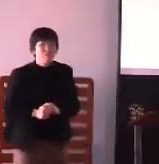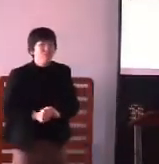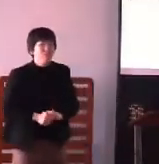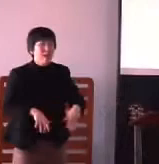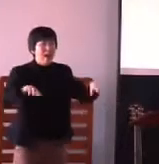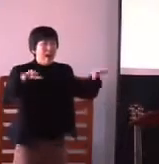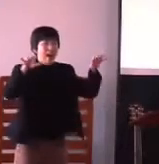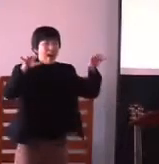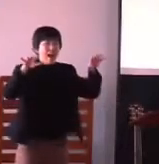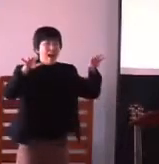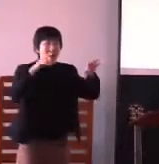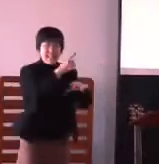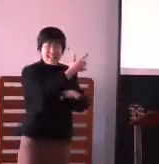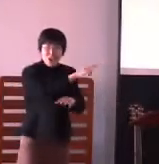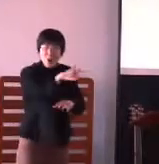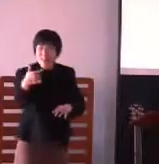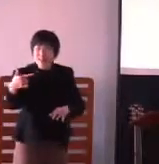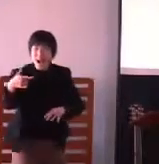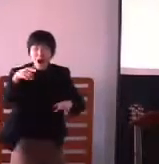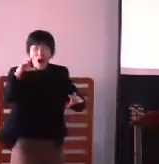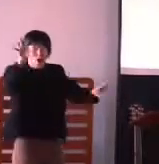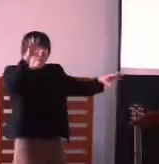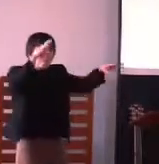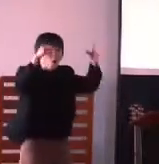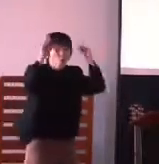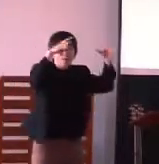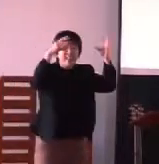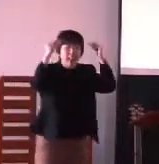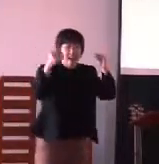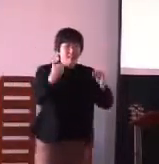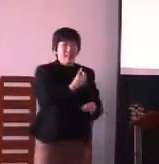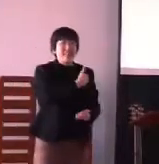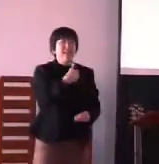いろいろと人のモノマネをできますけれども、それは